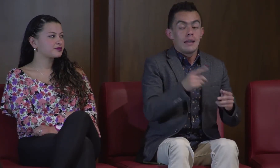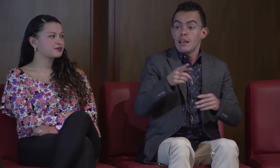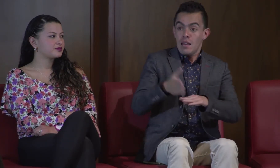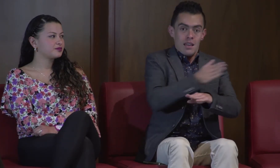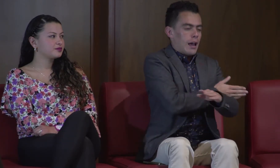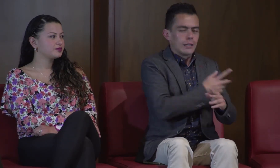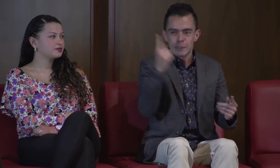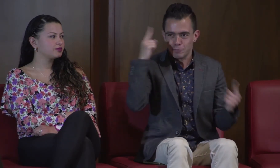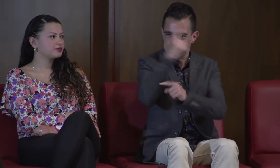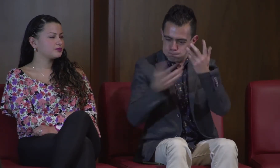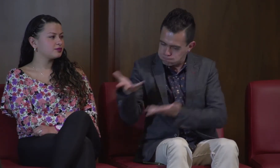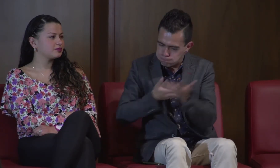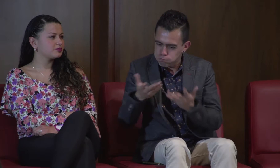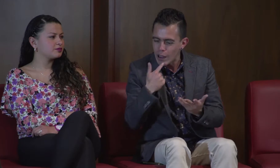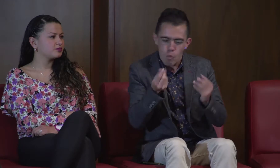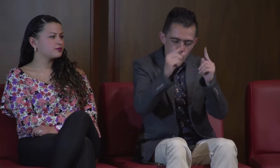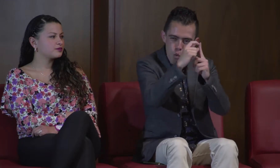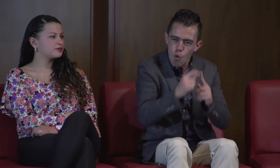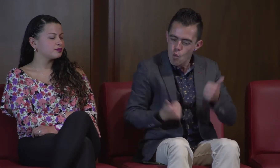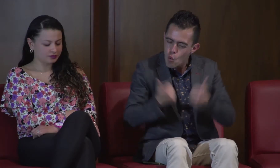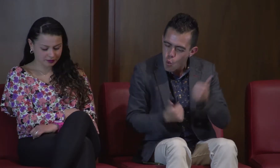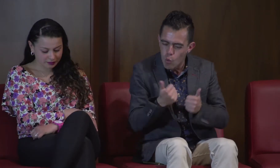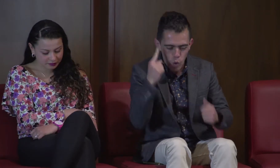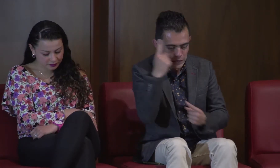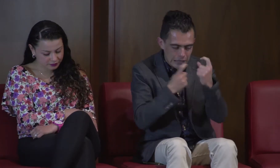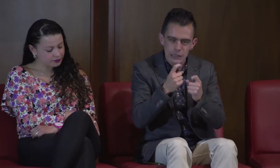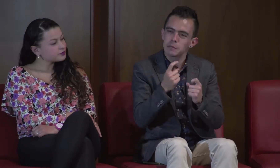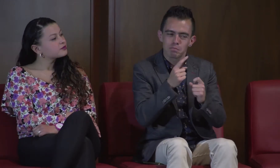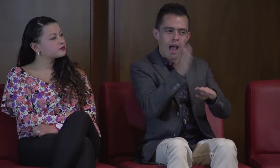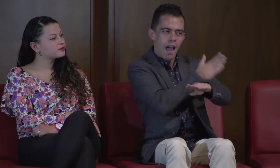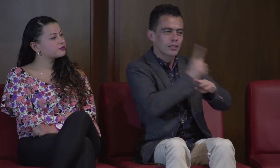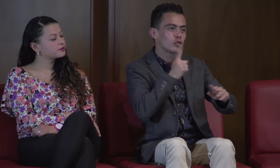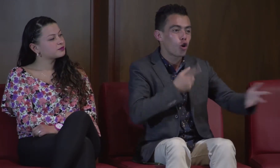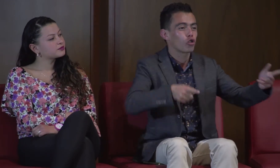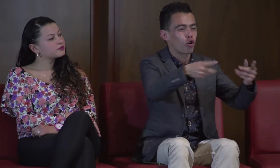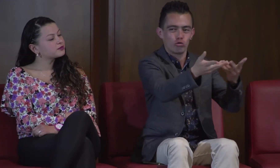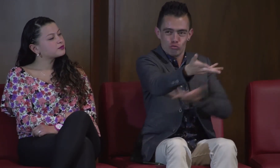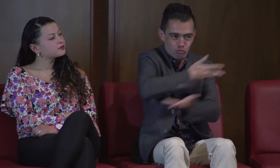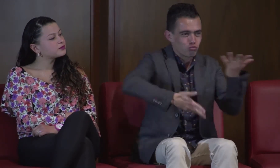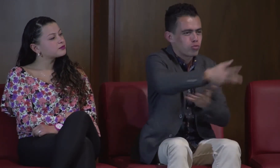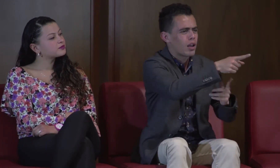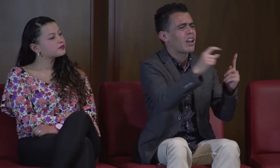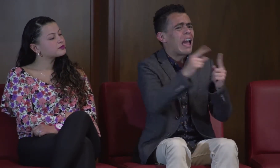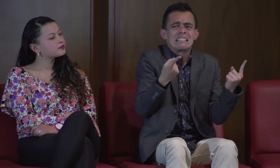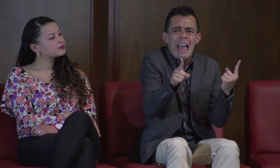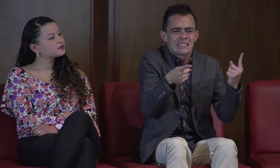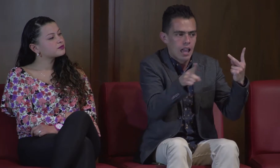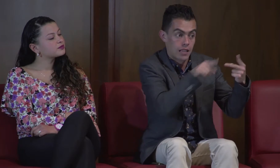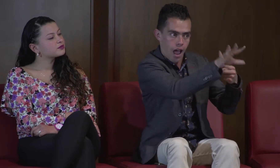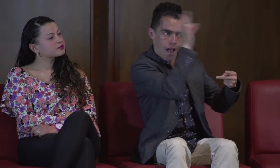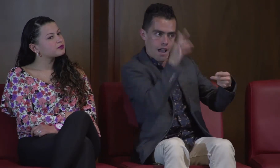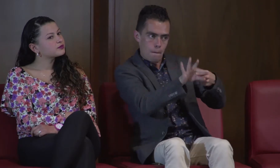implicaba pensar en todo esto y reflexionar, hacer un debate respecto a cuál podría ser la palabra que aplicaba a ese